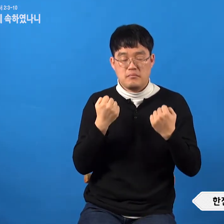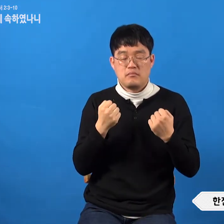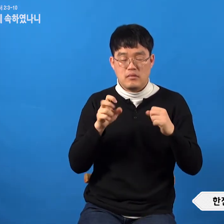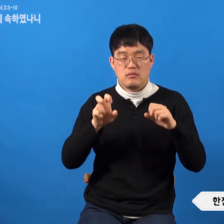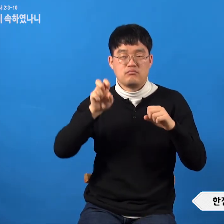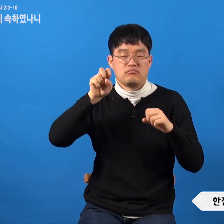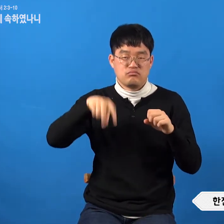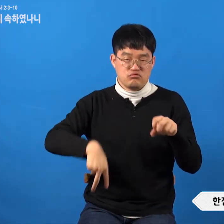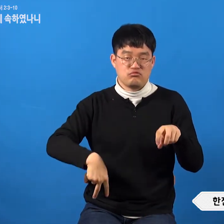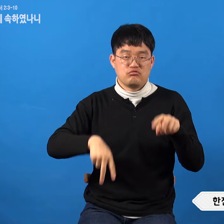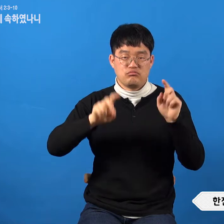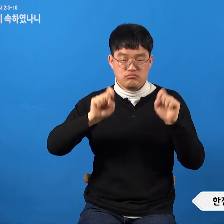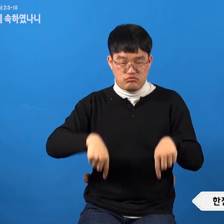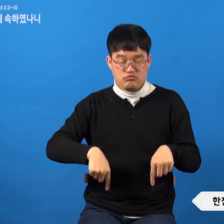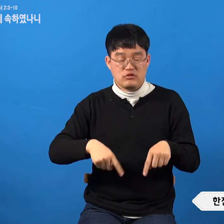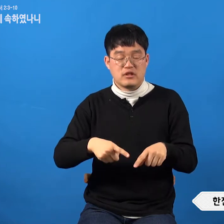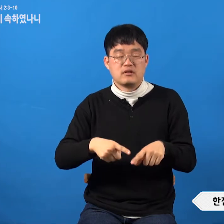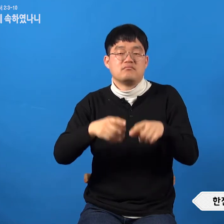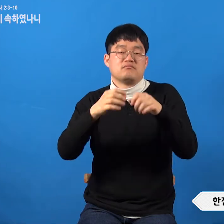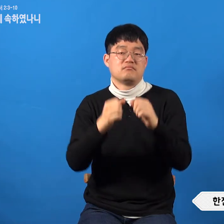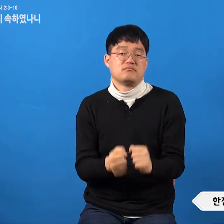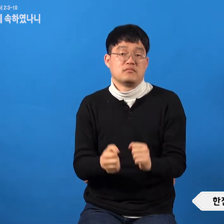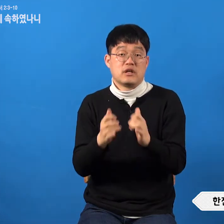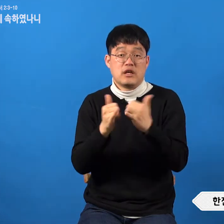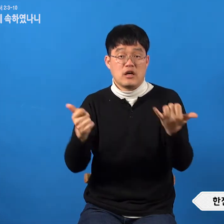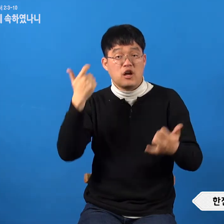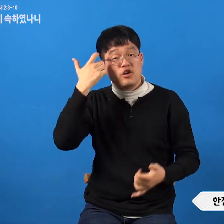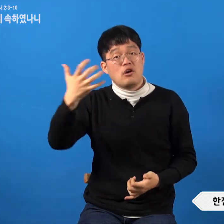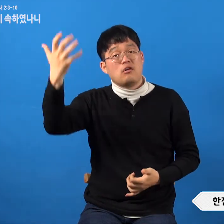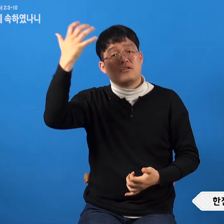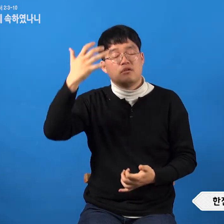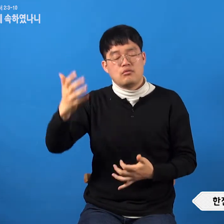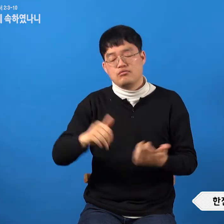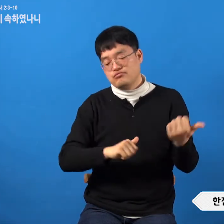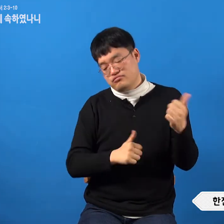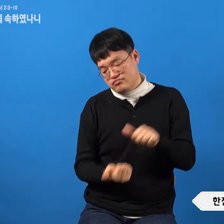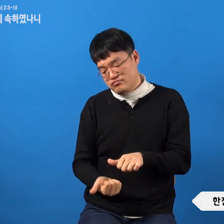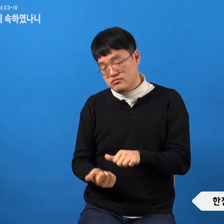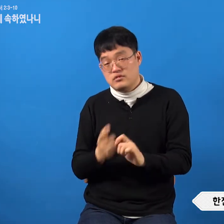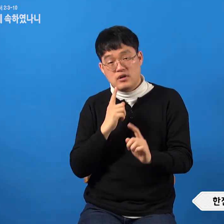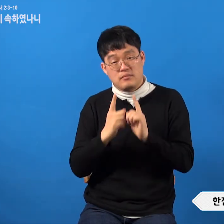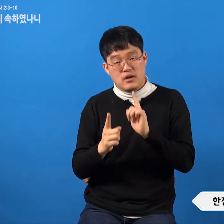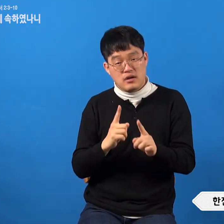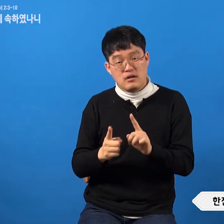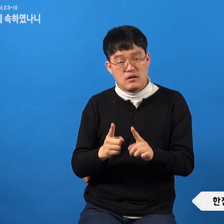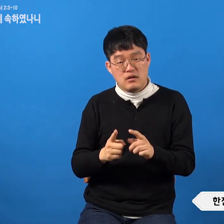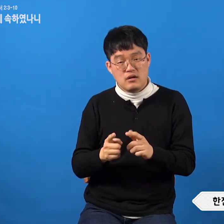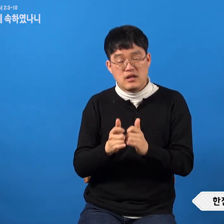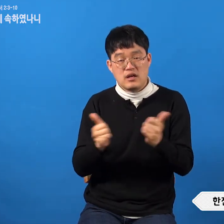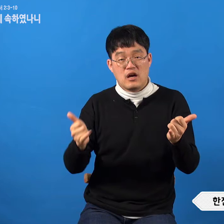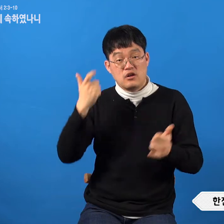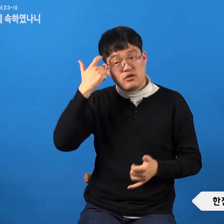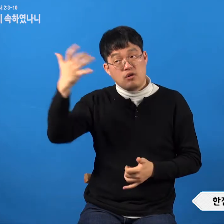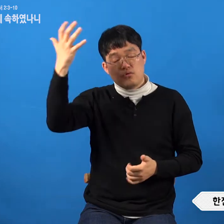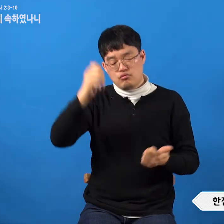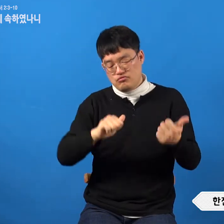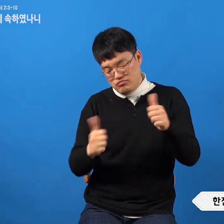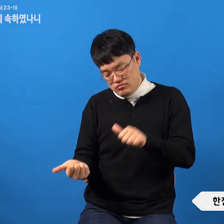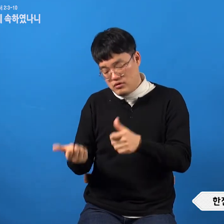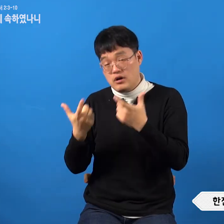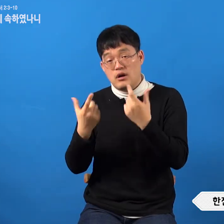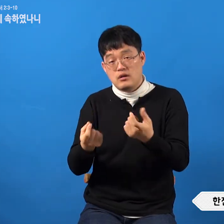성경에는 그것을 인간은 영적으로 죽어 있다 그렇게 표현을 했죠. 인간은 영적으로는 죽은 시체와